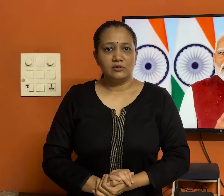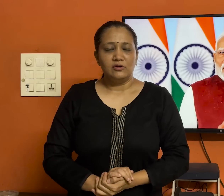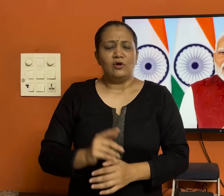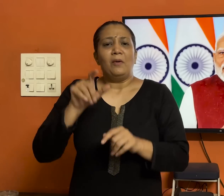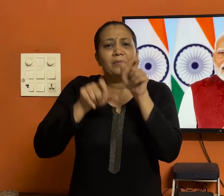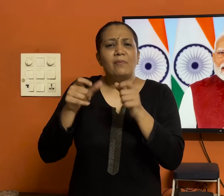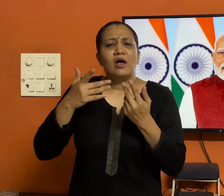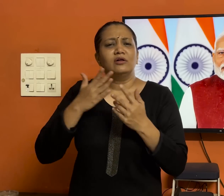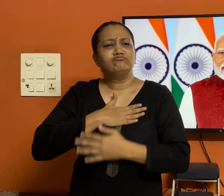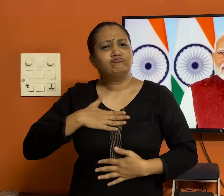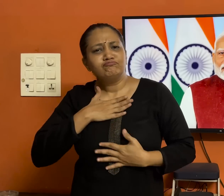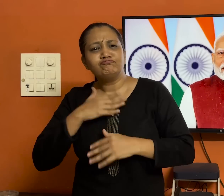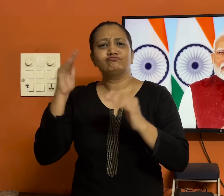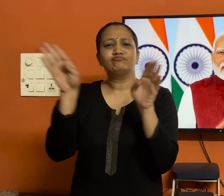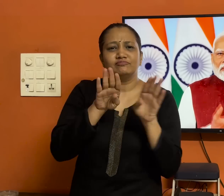छुट्टियां मना रहे